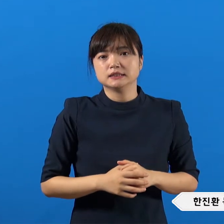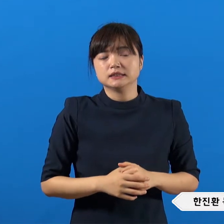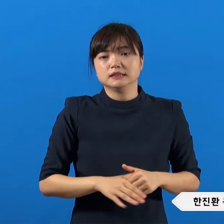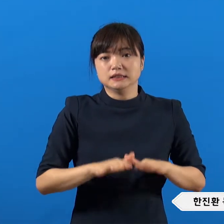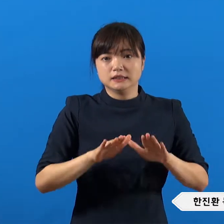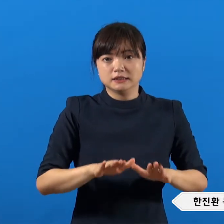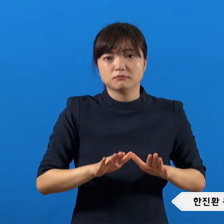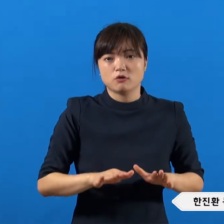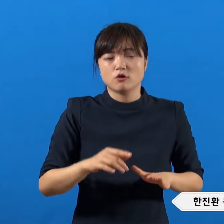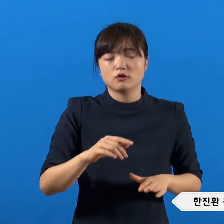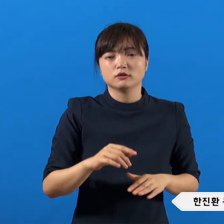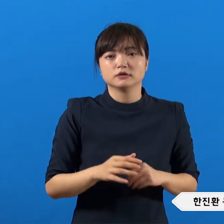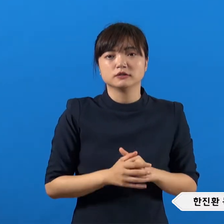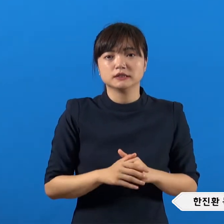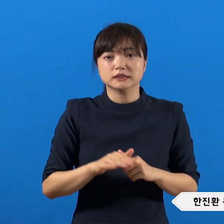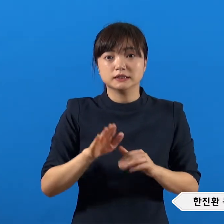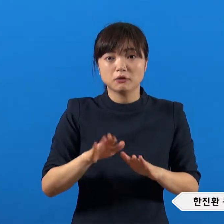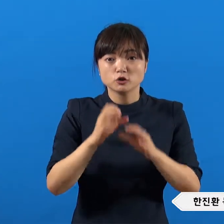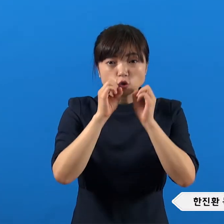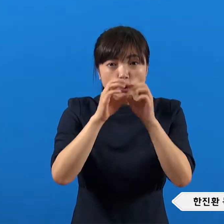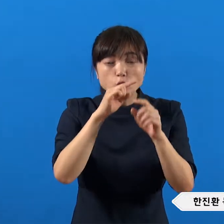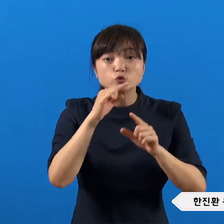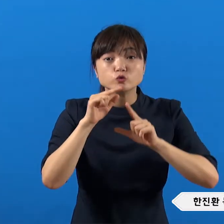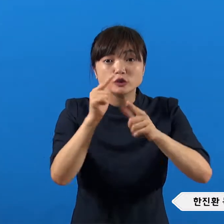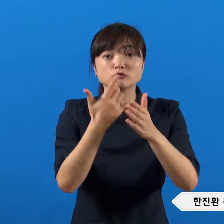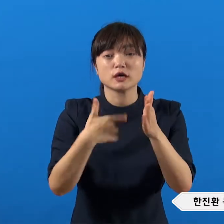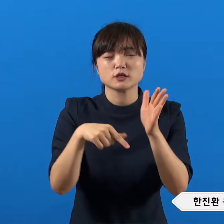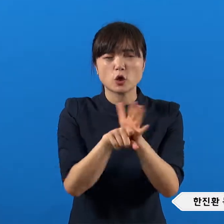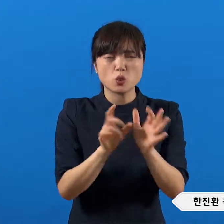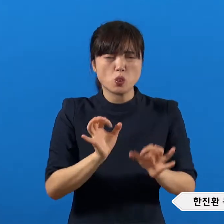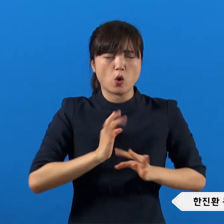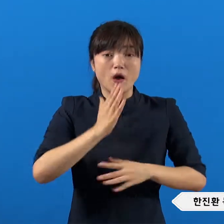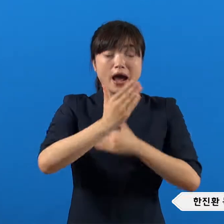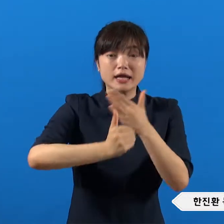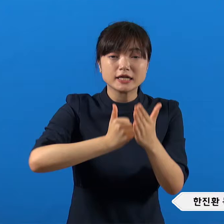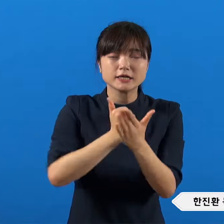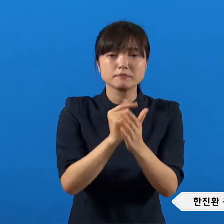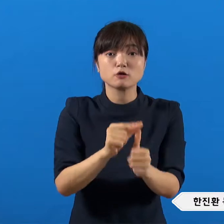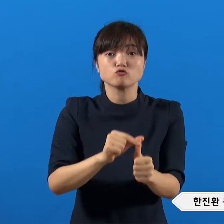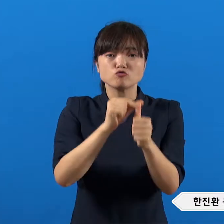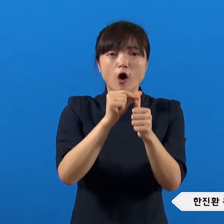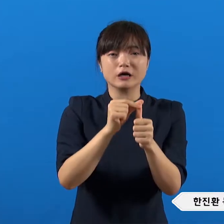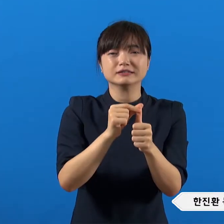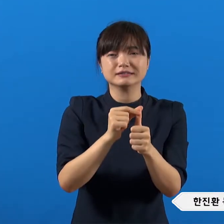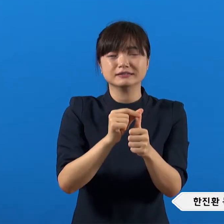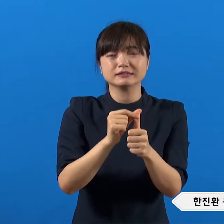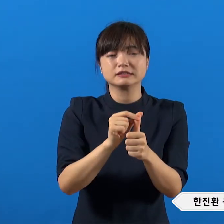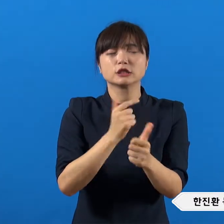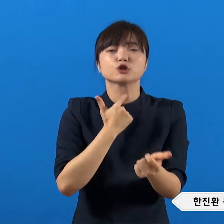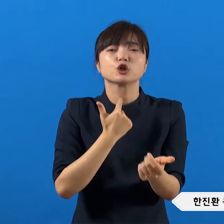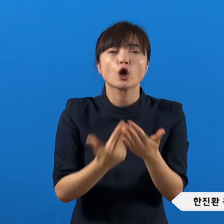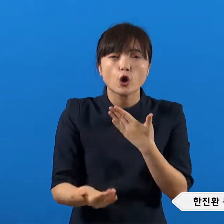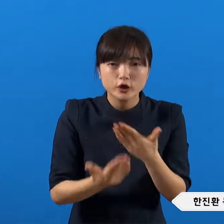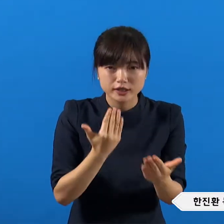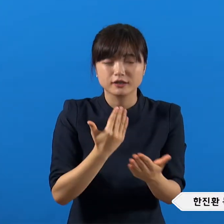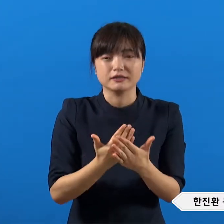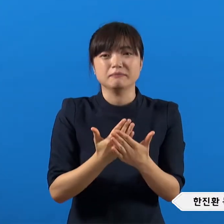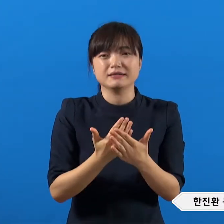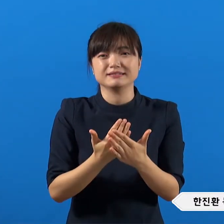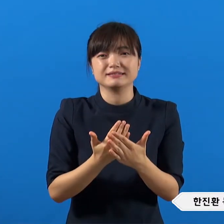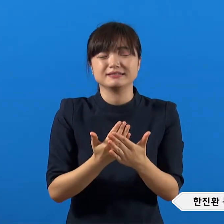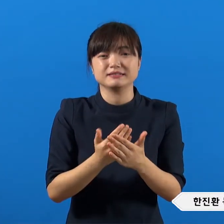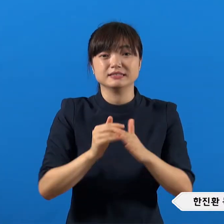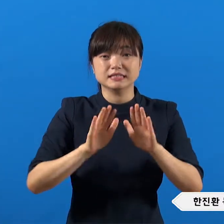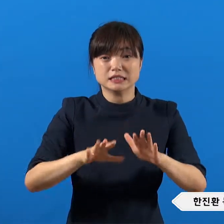이번 VIP 사랑주일 기회에서 놀라운 하나님의 구원의 역사를 우리가 목도할 수 있도록 우리 모두가